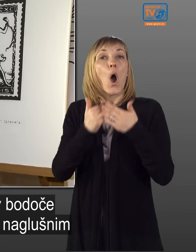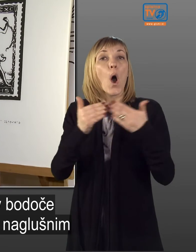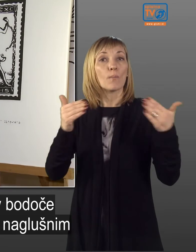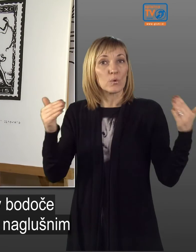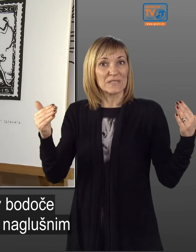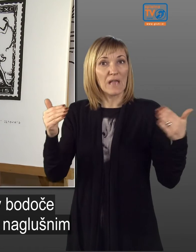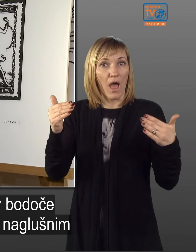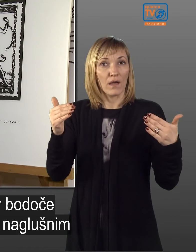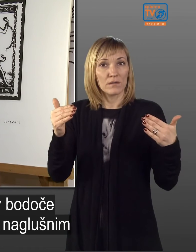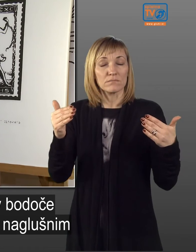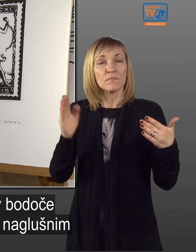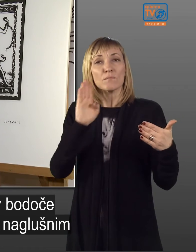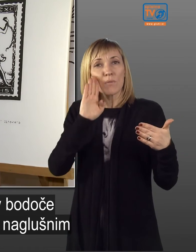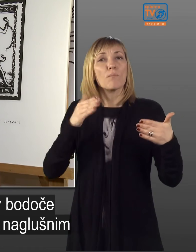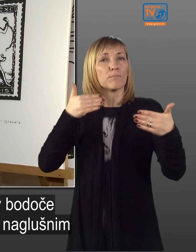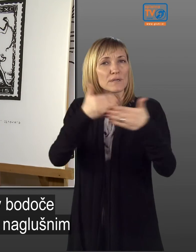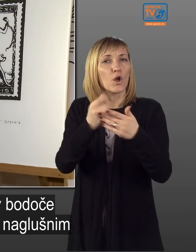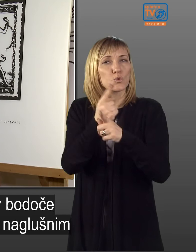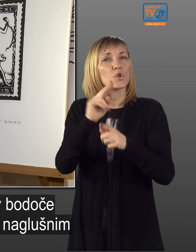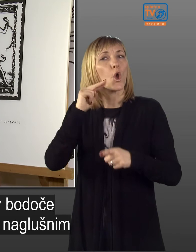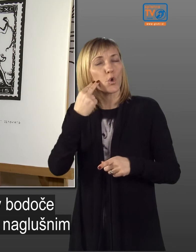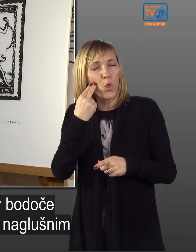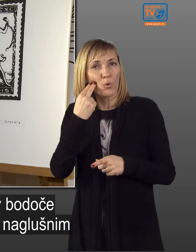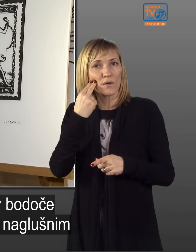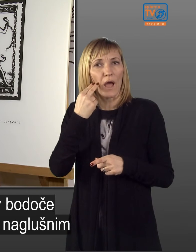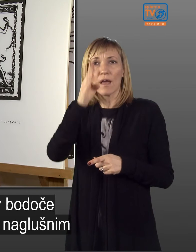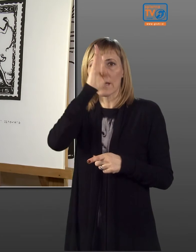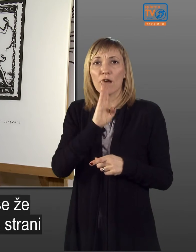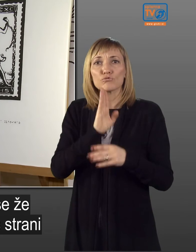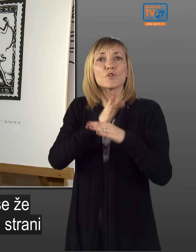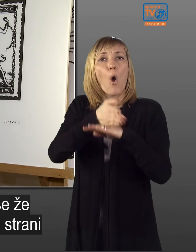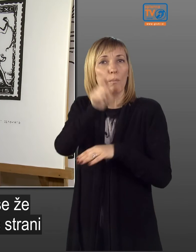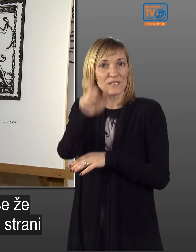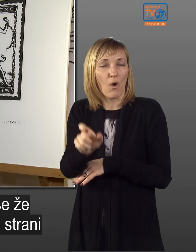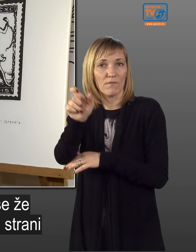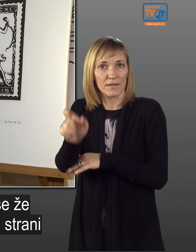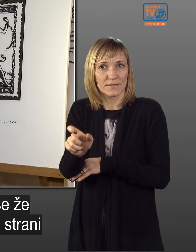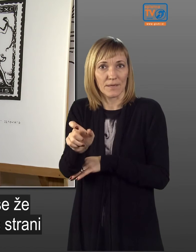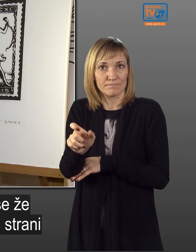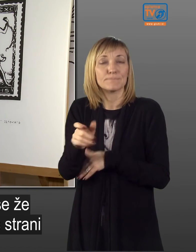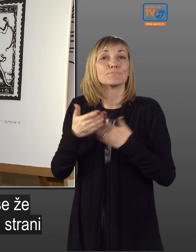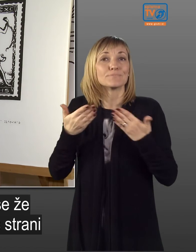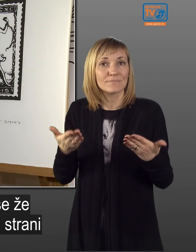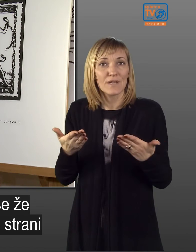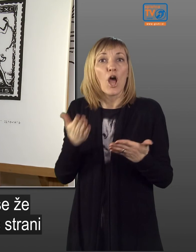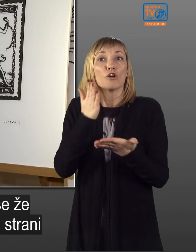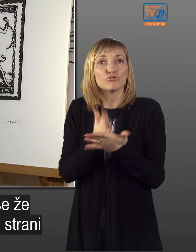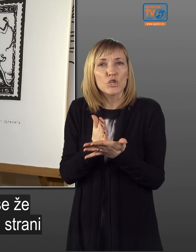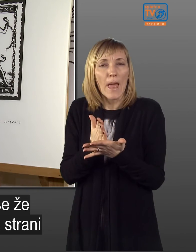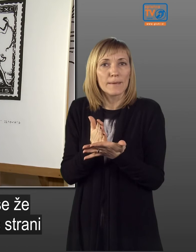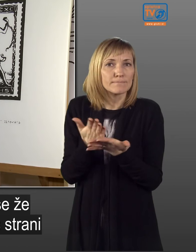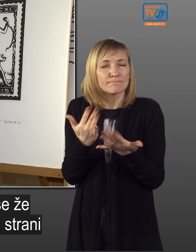Muzej nameravamo v bodoče prilagoditi tudi gluhim in naglušnim obiskovalcem. In ravno se